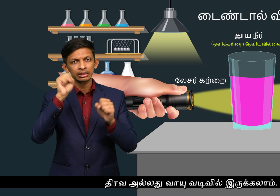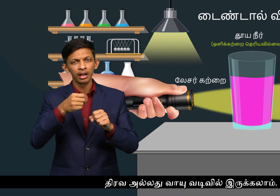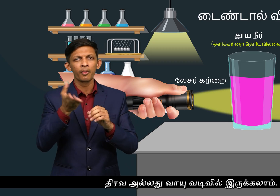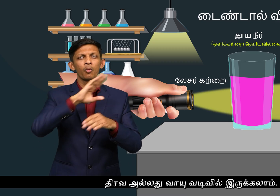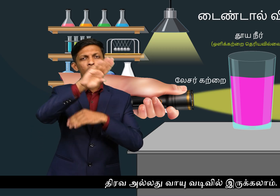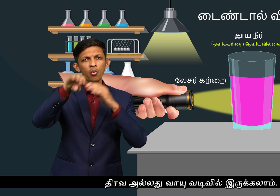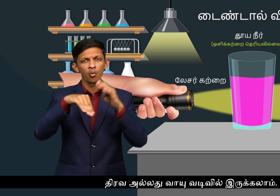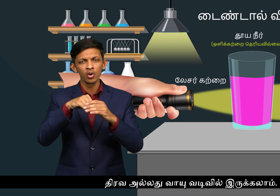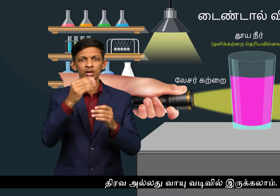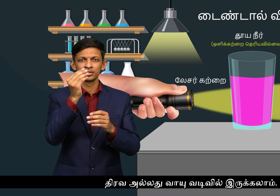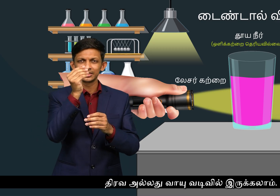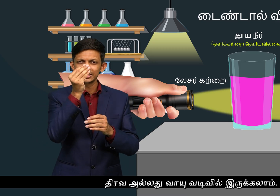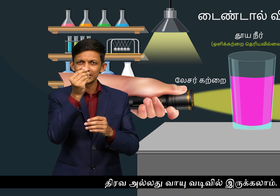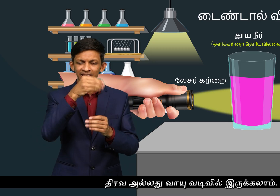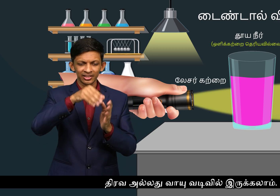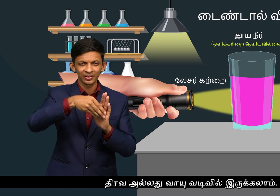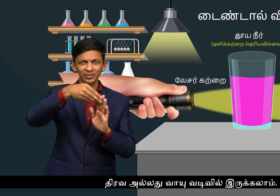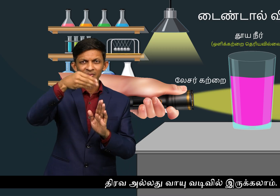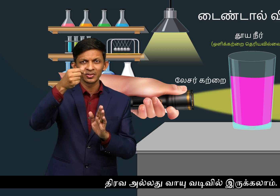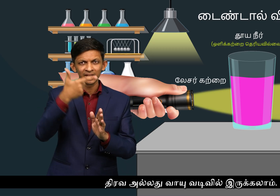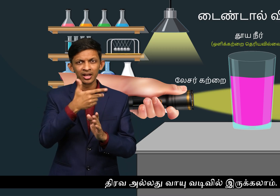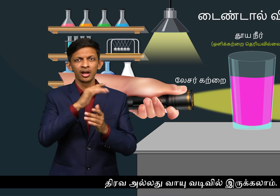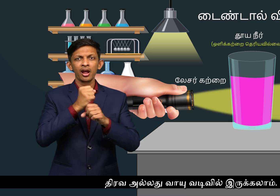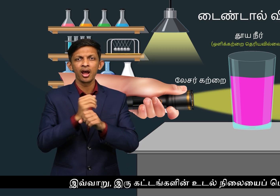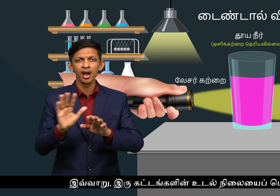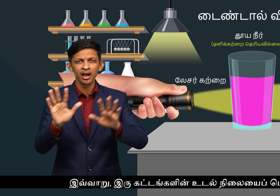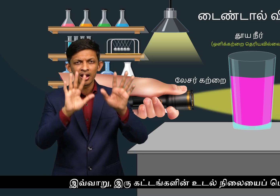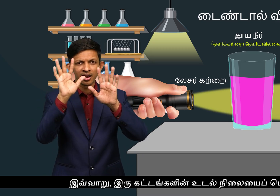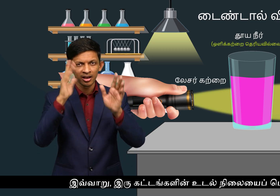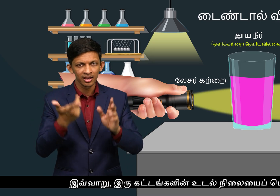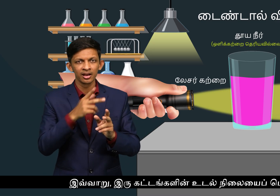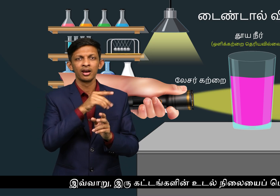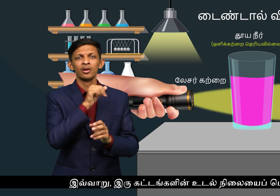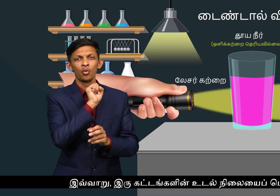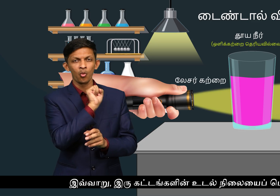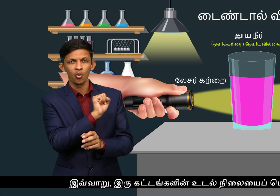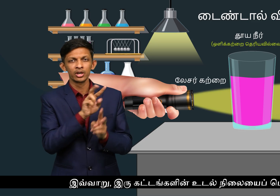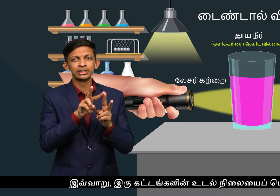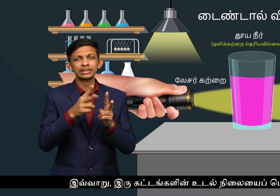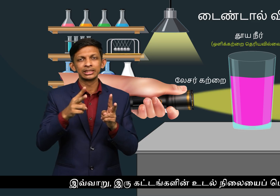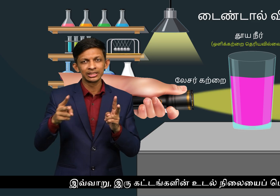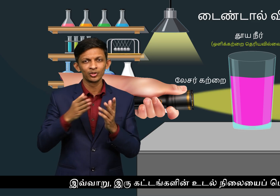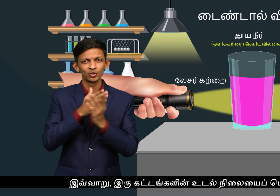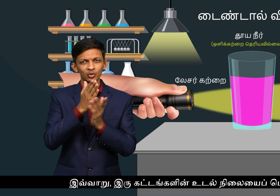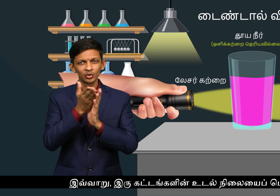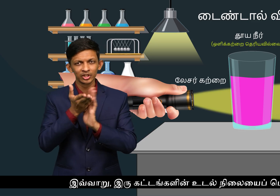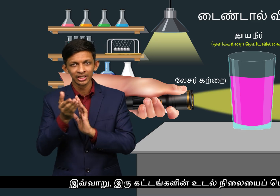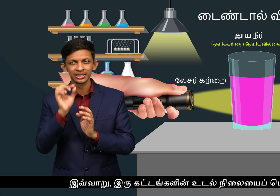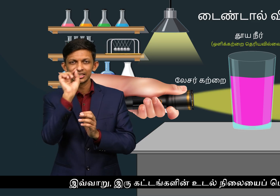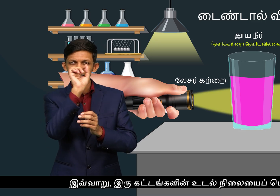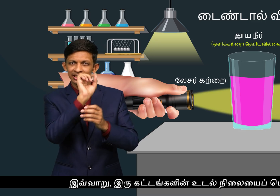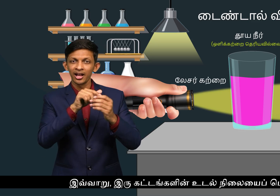திரவ மற்றும் வாயு வடிவில் இருக்கலாம். இவ்வாறு இரு கட்டங்களின் உடல்நிலையை பொறுத்தது